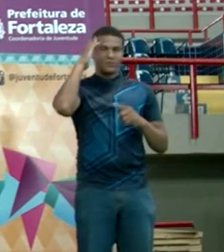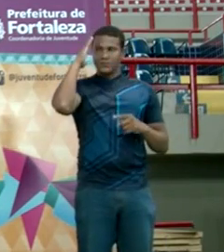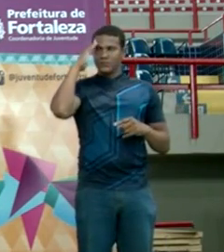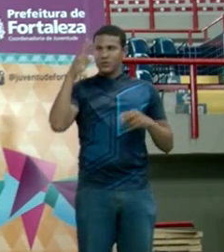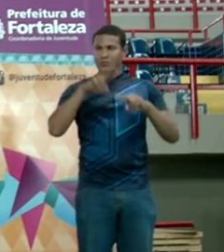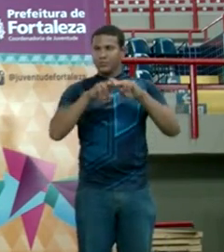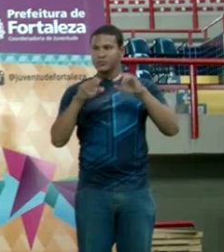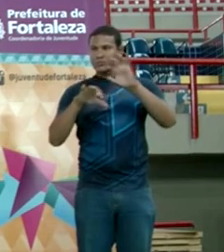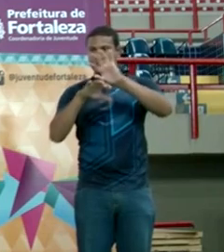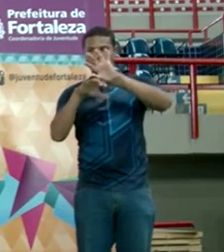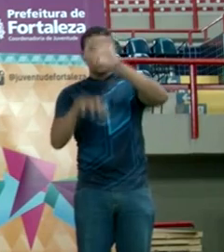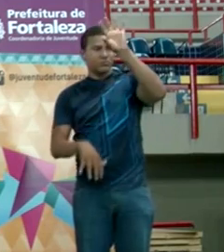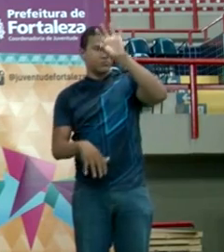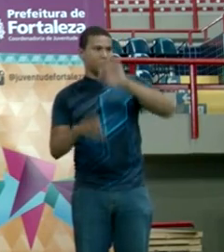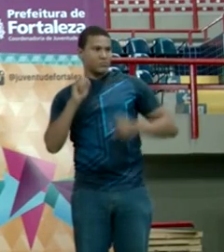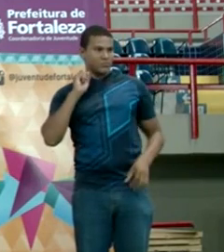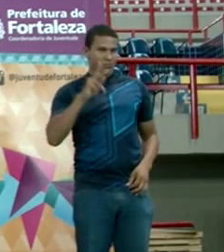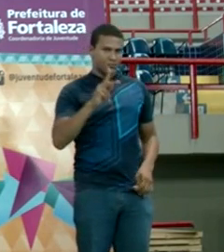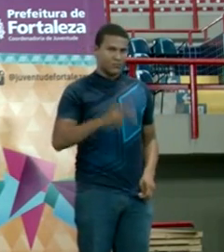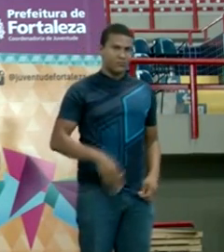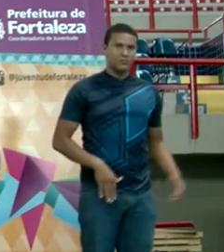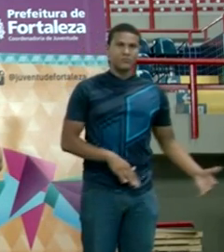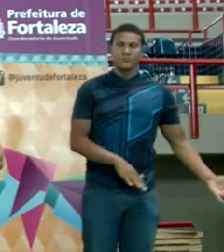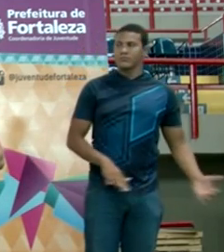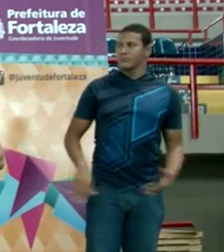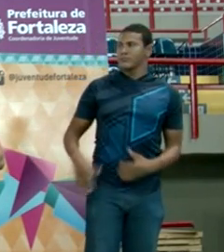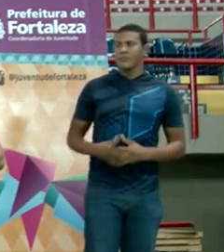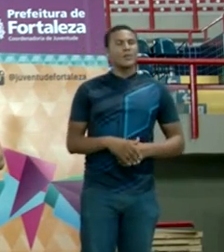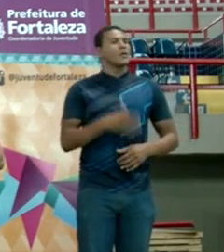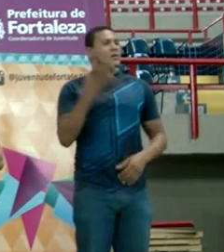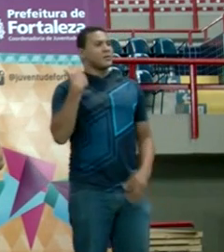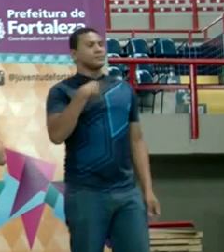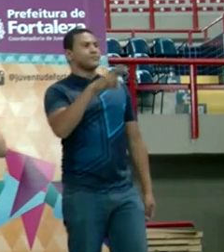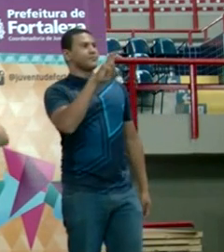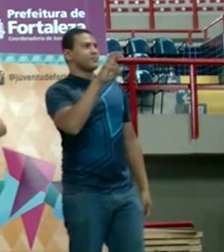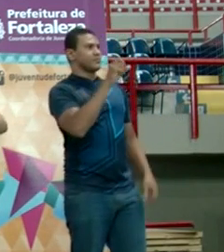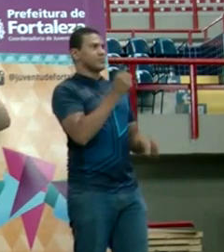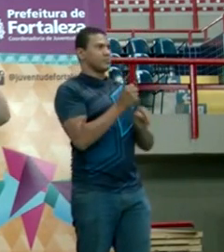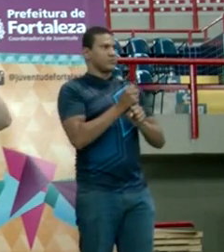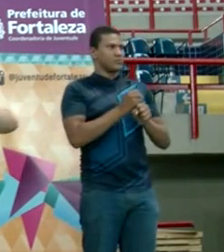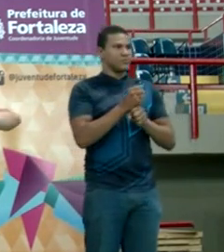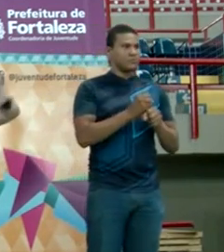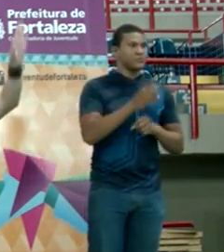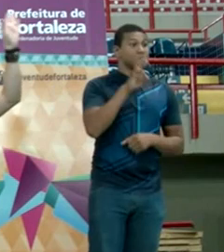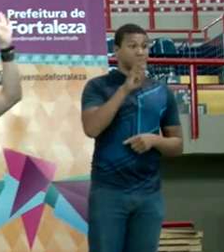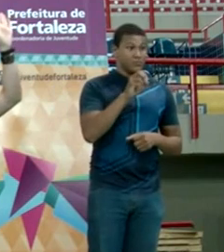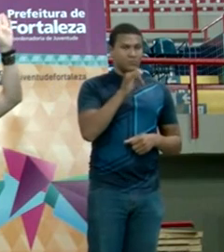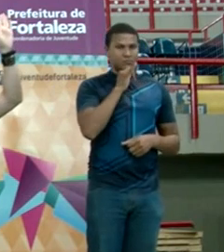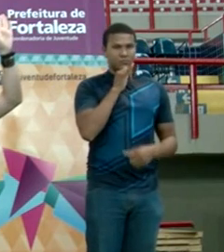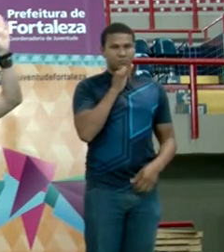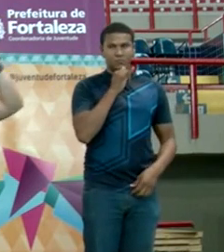sul. Beleza? Tranquilo? Os anos 50 vai ser marcado também pela morte do Stalin.